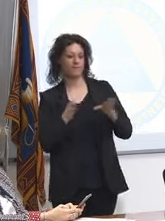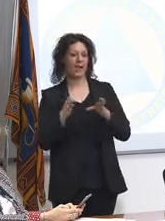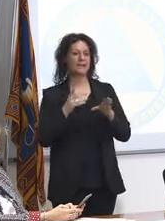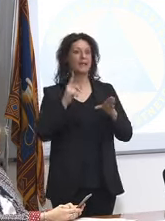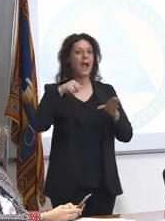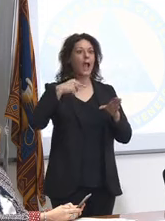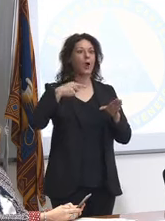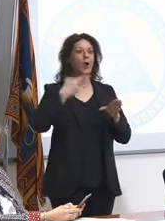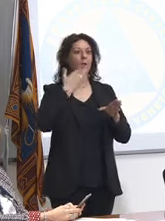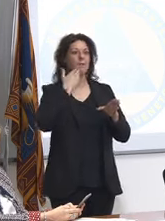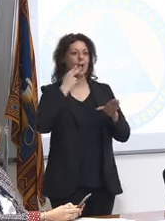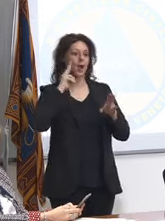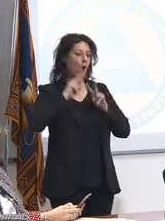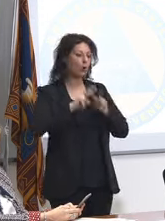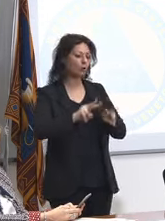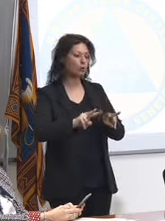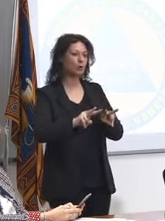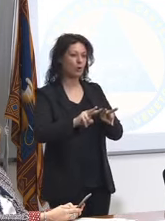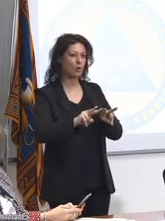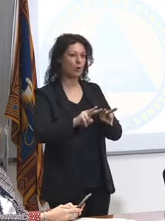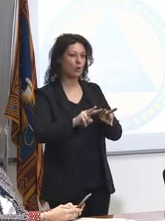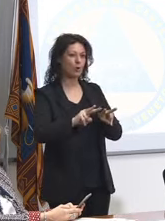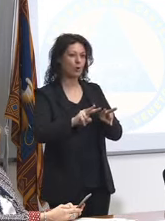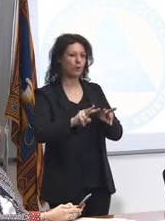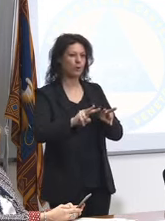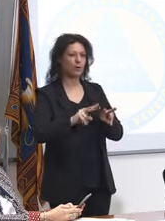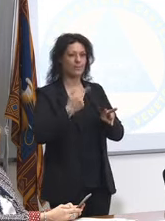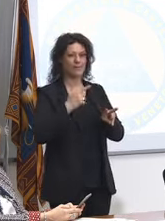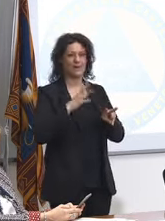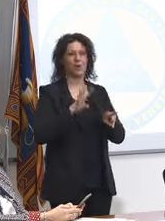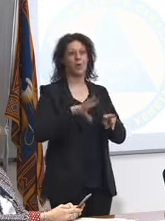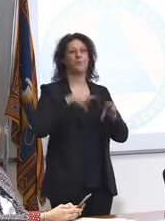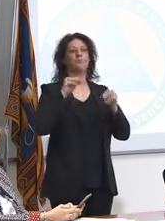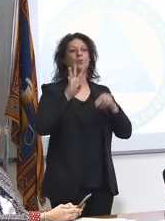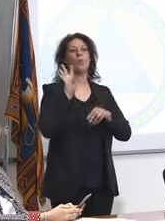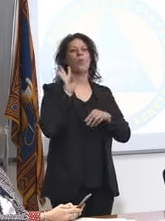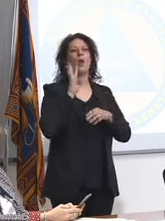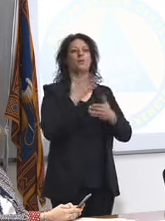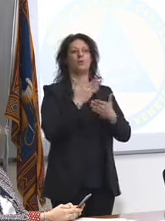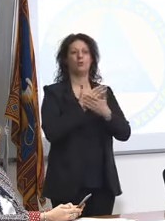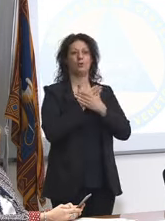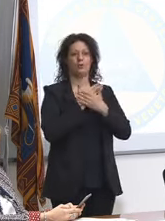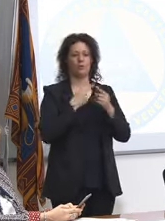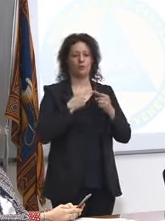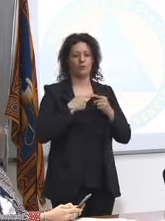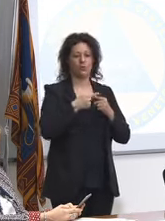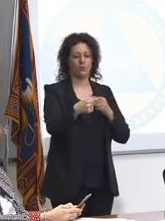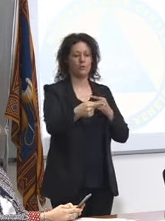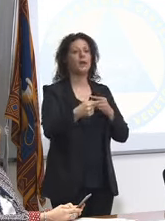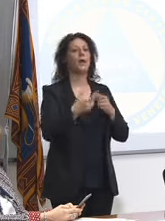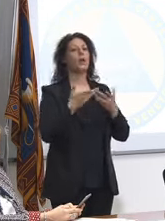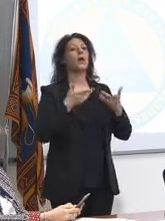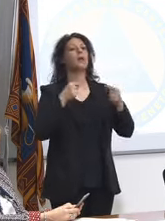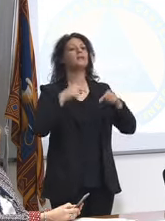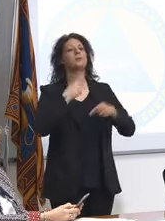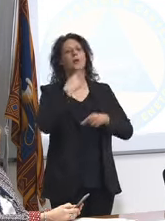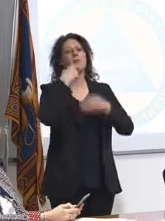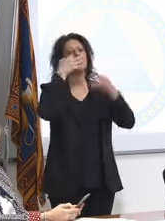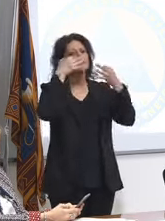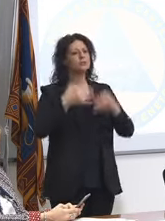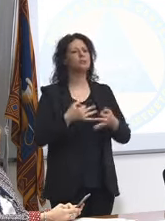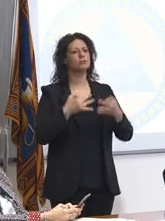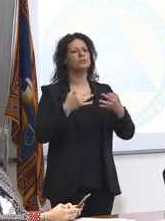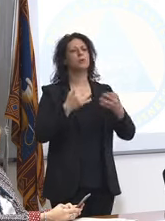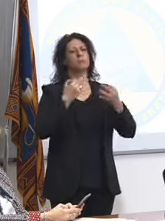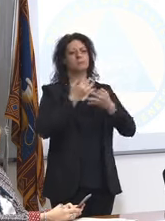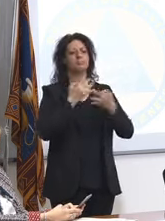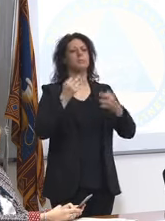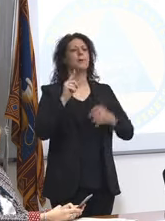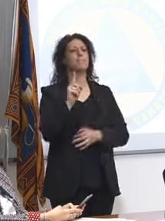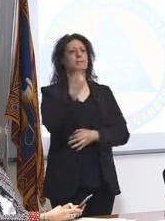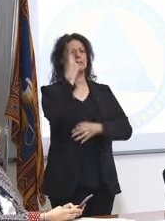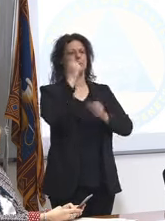rispetto all'apertura del 4 può essere rischioso. Quindi il primo, la prossima settimana.